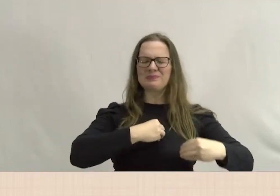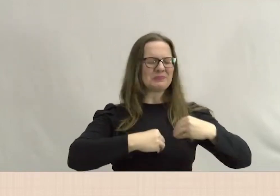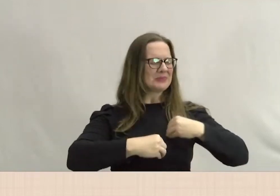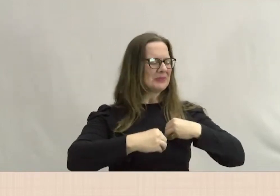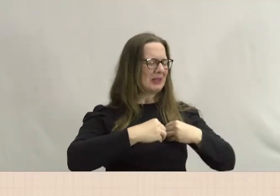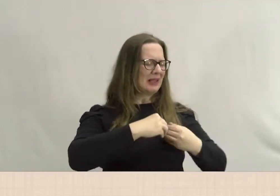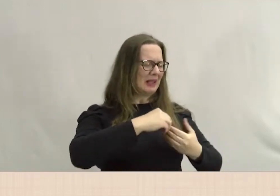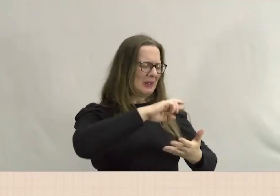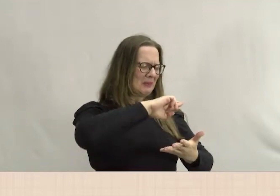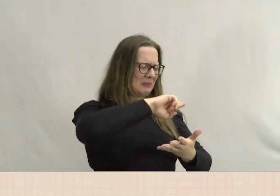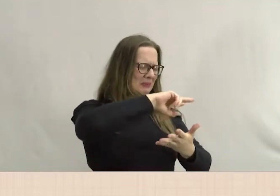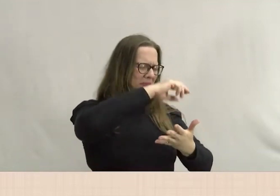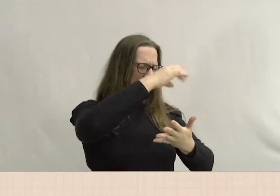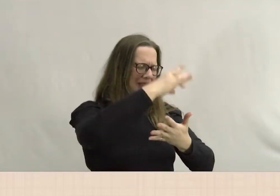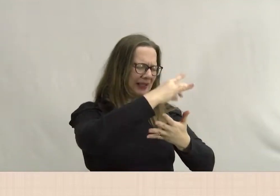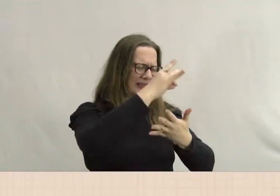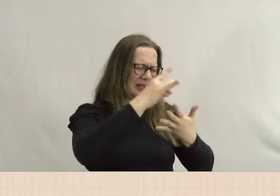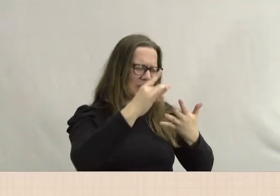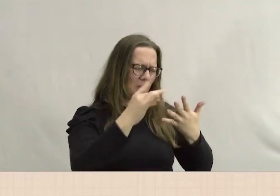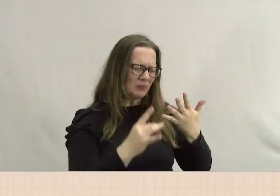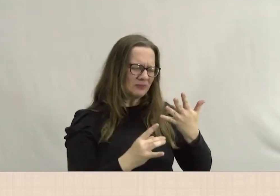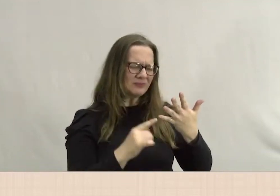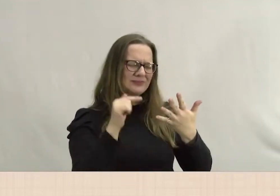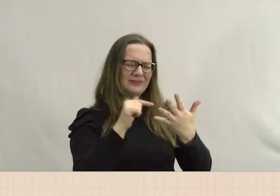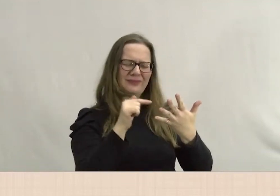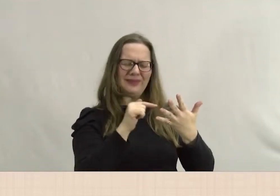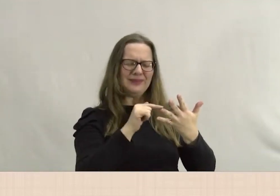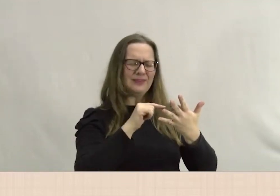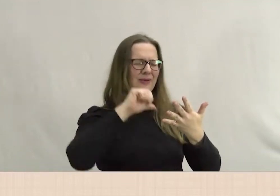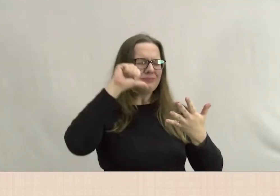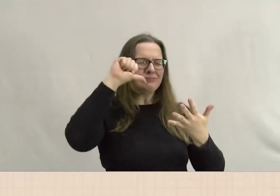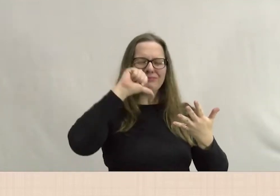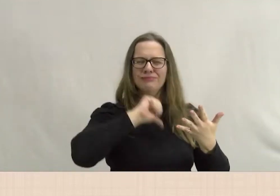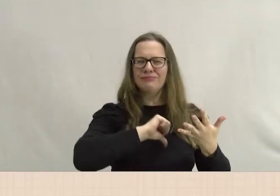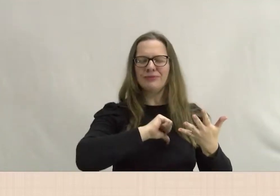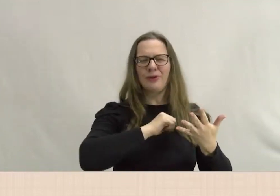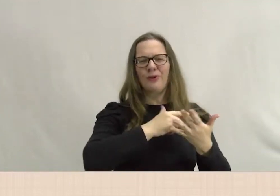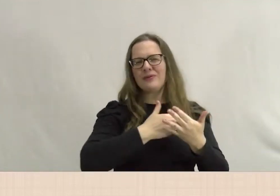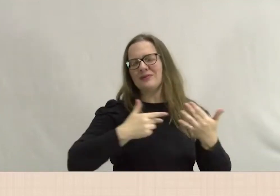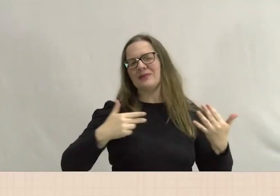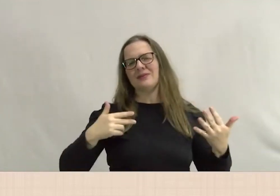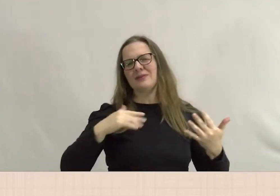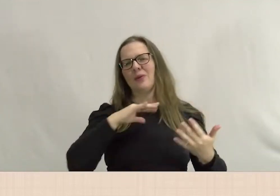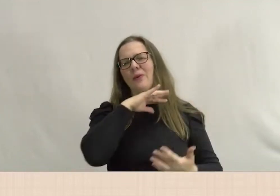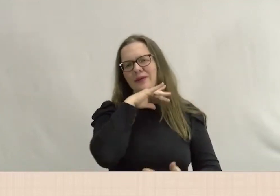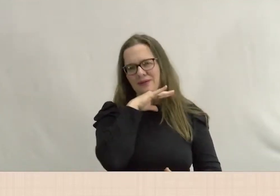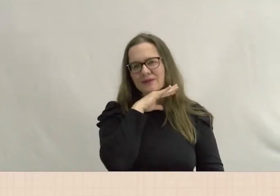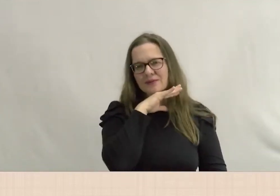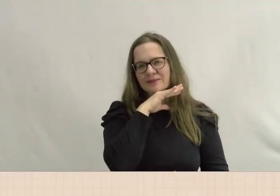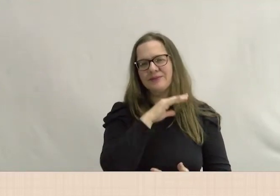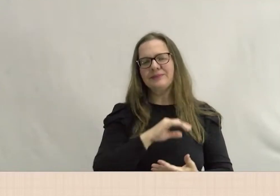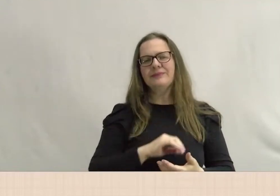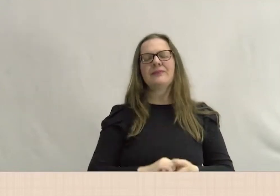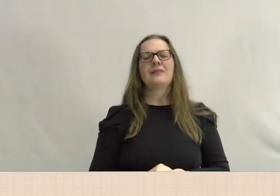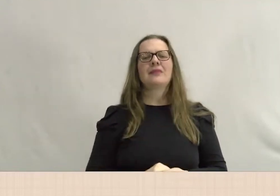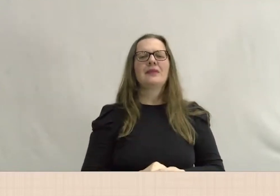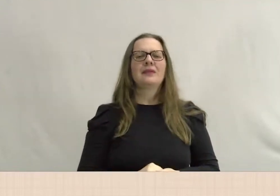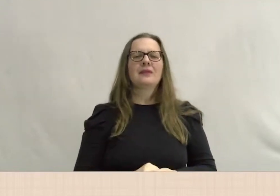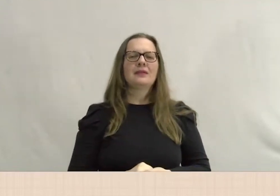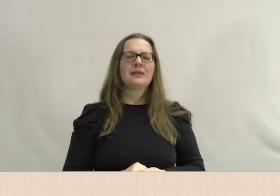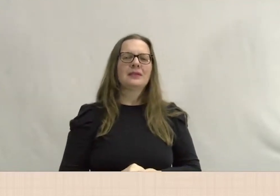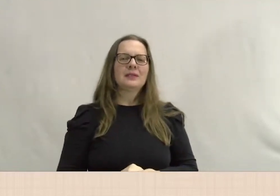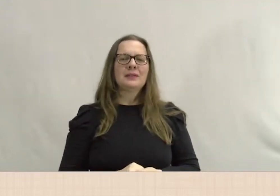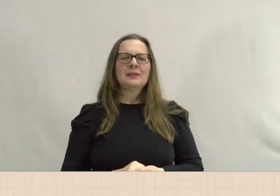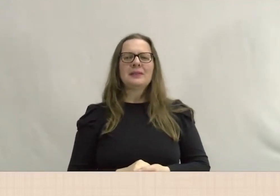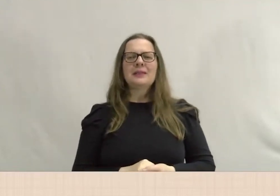desgraça. Então o homem define que toda a matéria é má. Nós temos que fazer